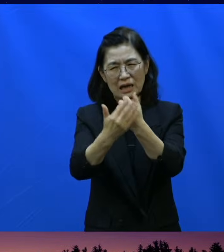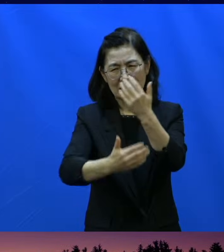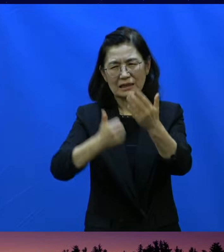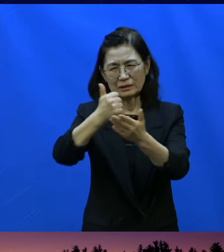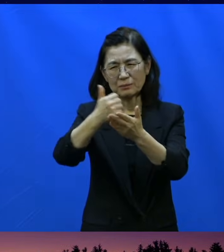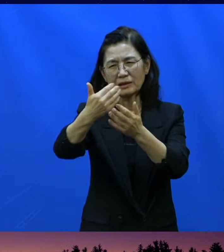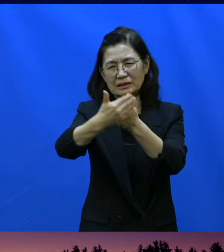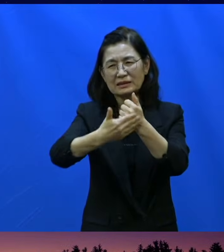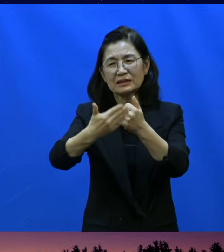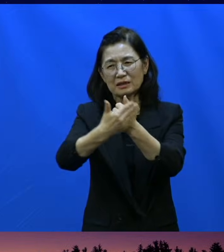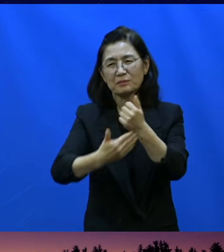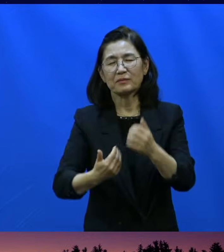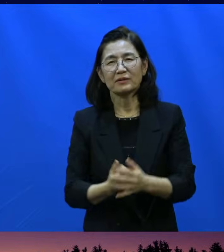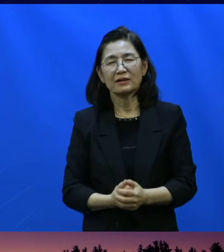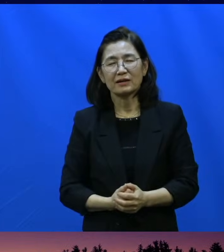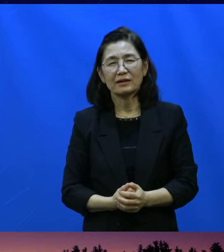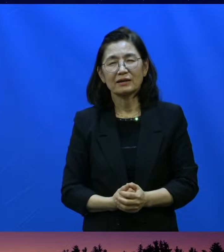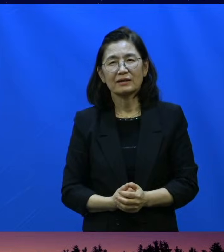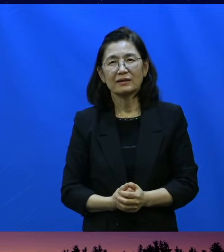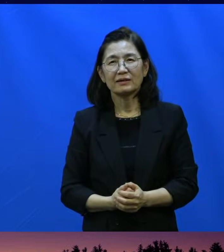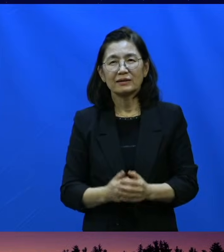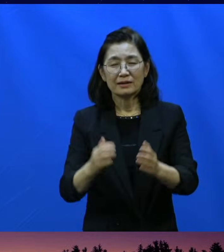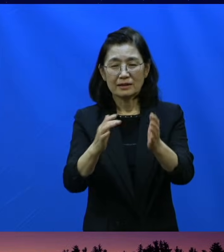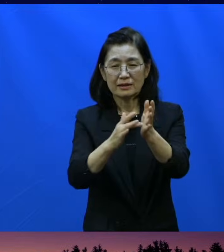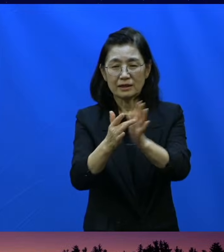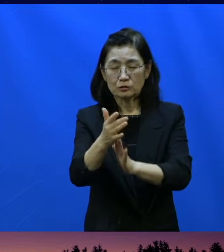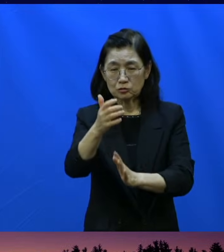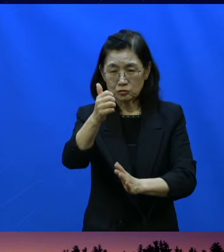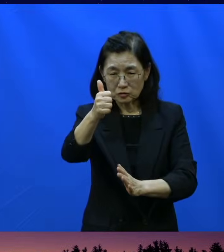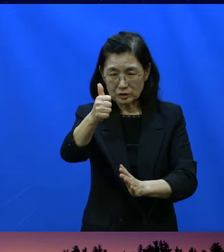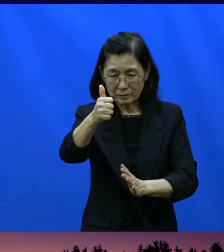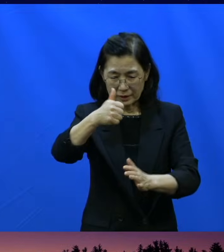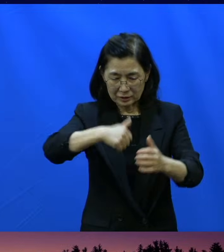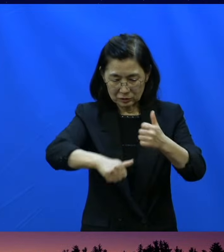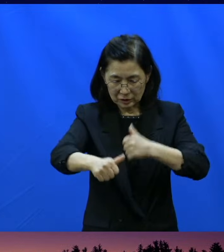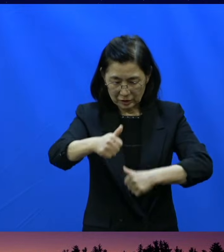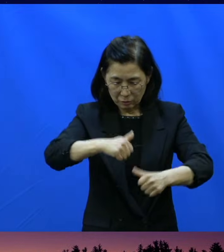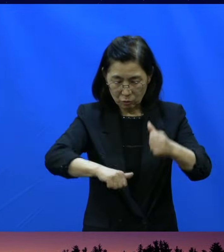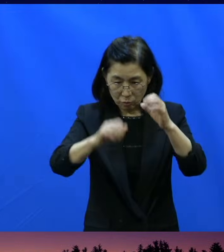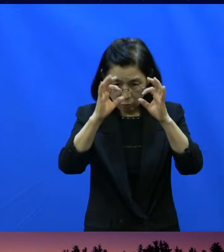그러니까 여러분 예수님의 계보를 보세요. 마태복음 1장을 보세요.